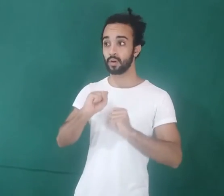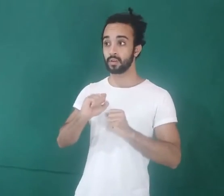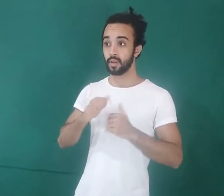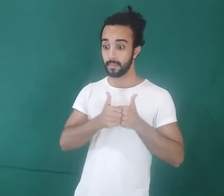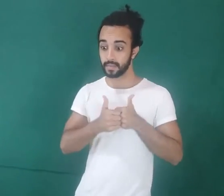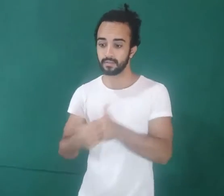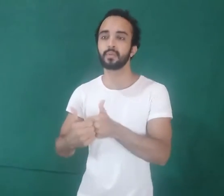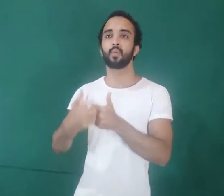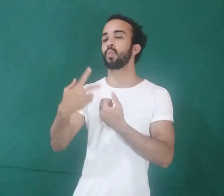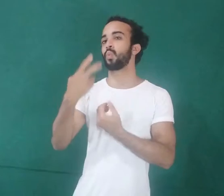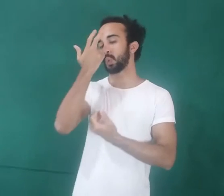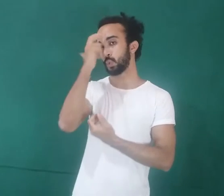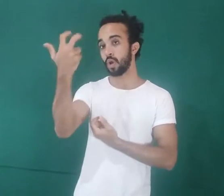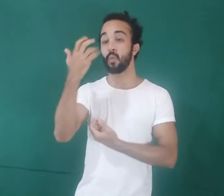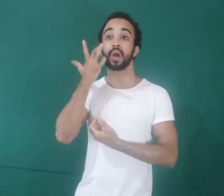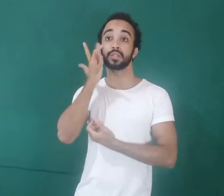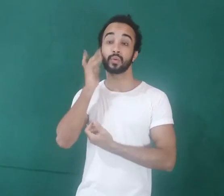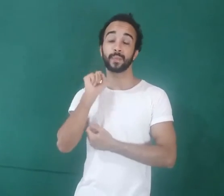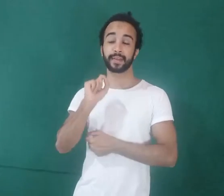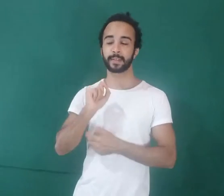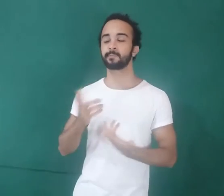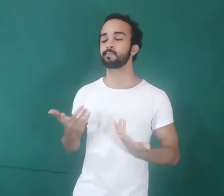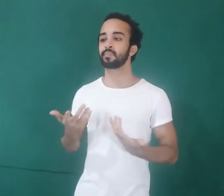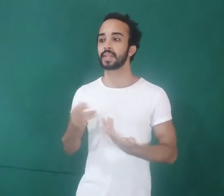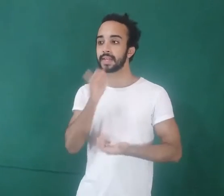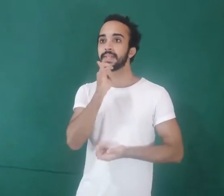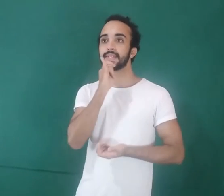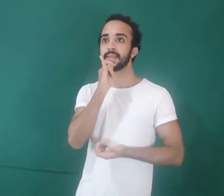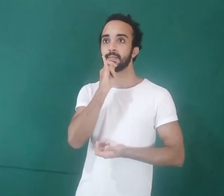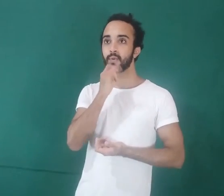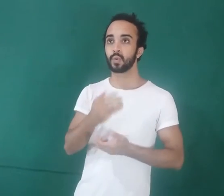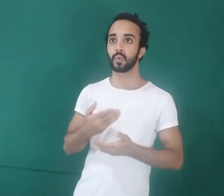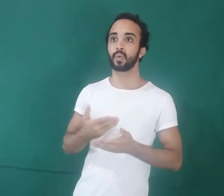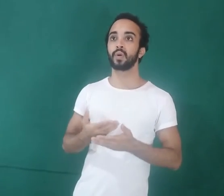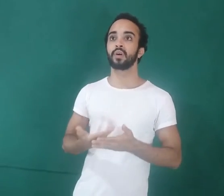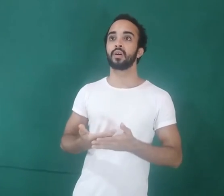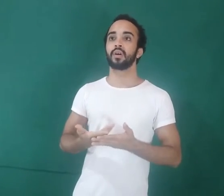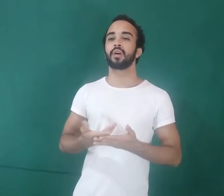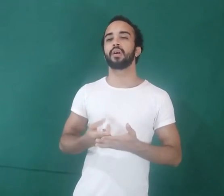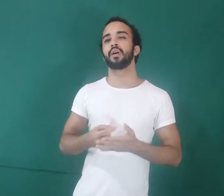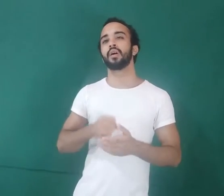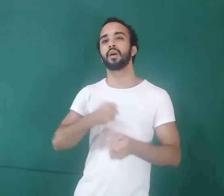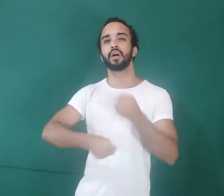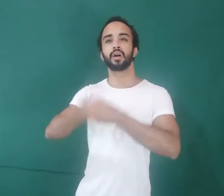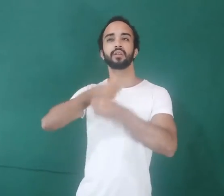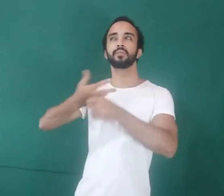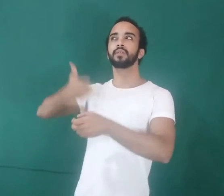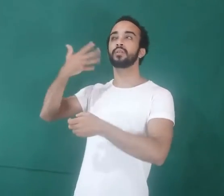achando que... Por exemplo, há pouco tempo eu estava em Brasília, há 2 anos eu estava em Brasília coordenando uma residência, tinha uma atividade que